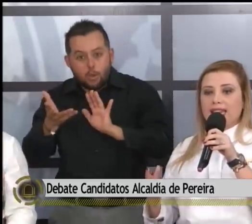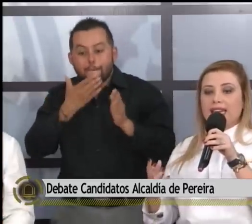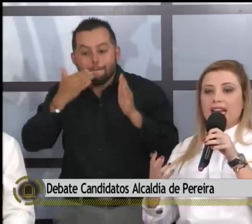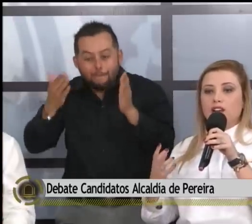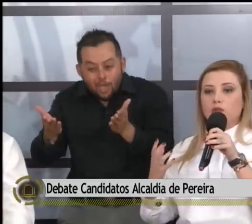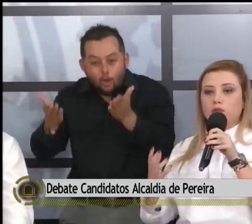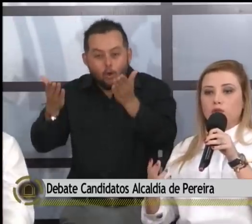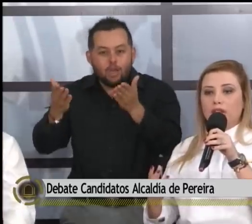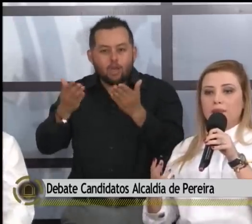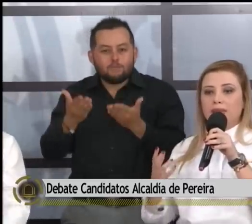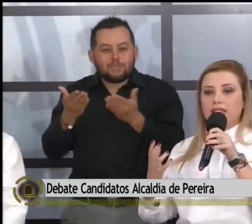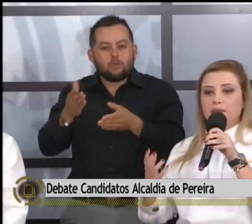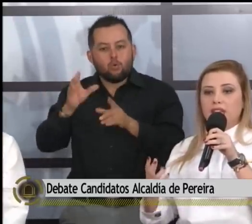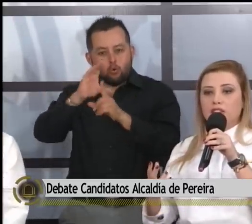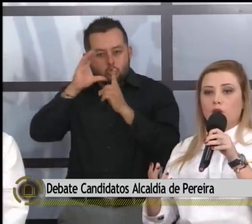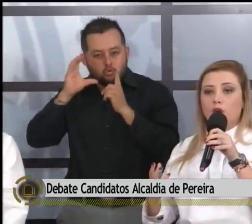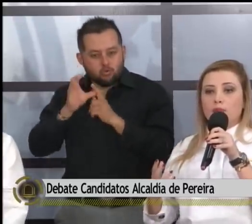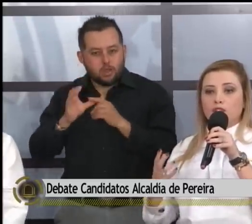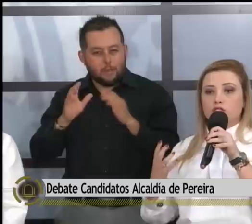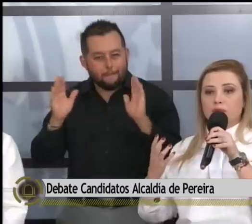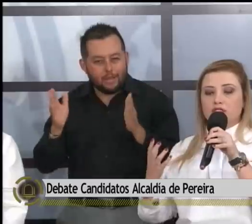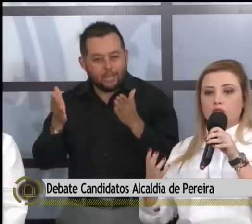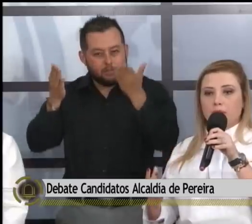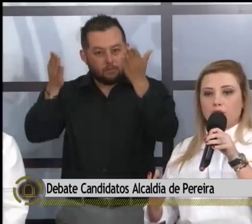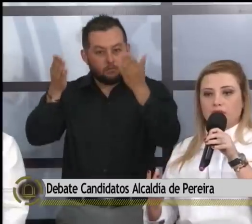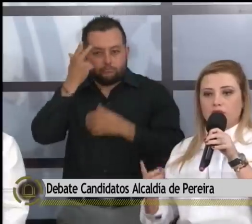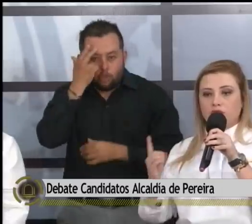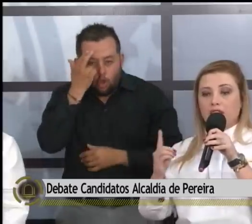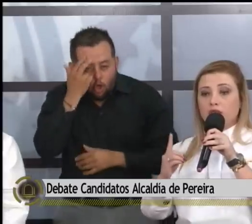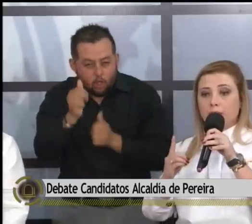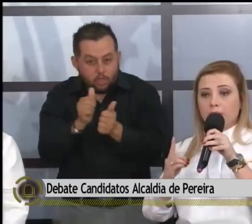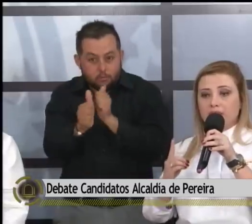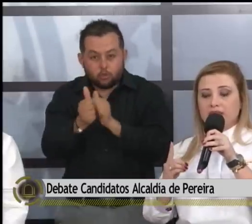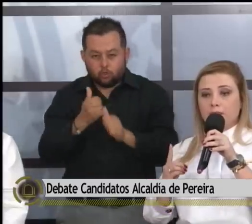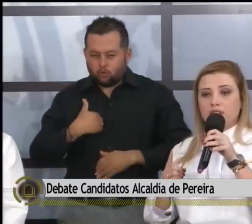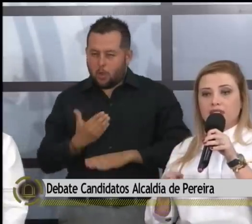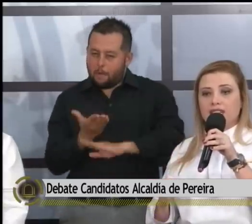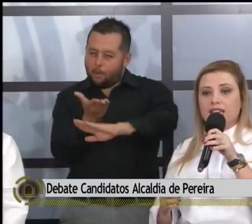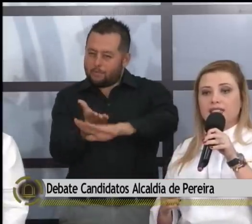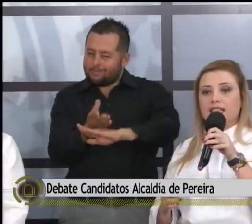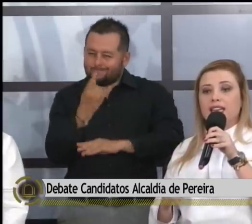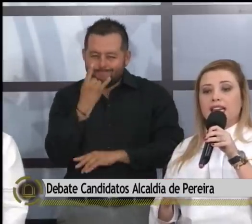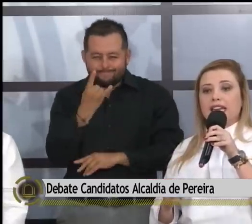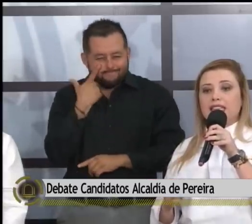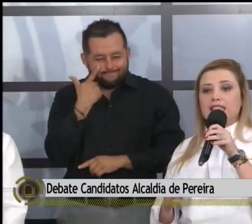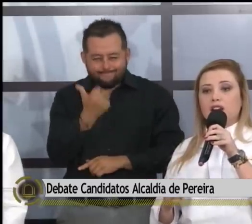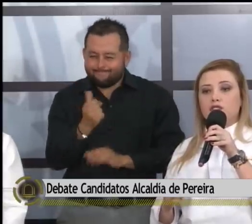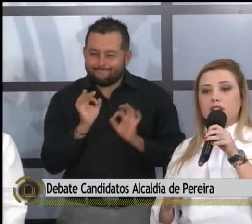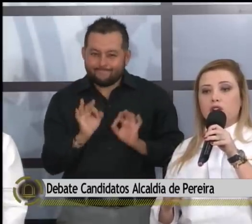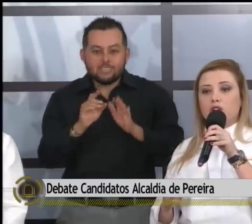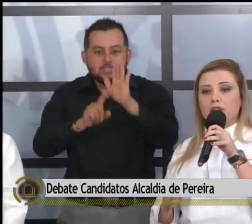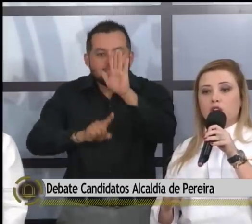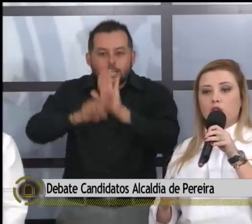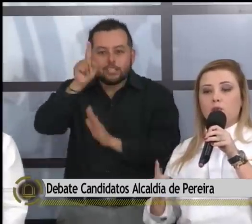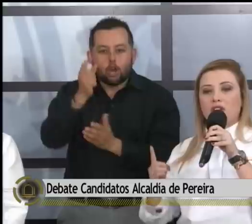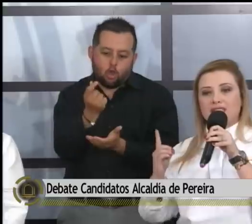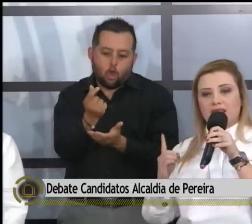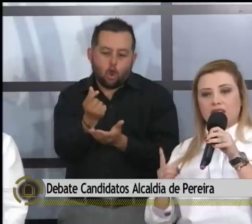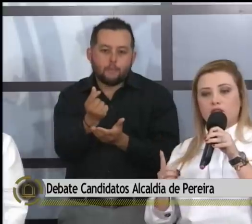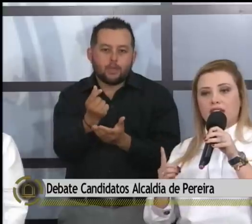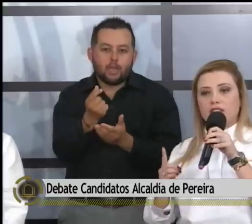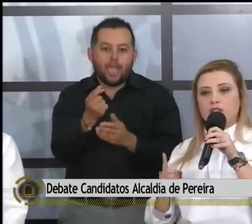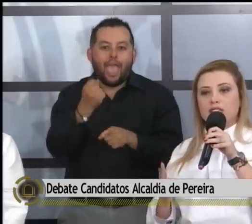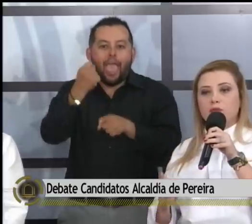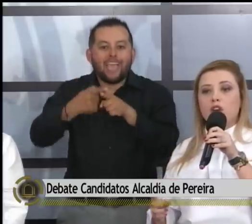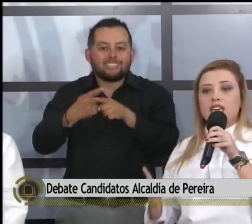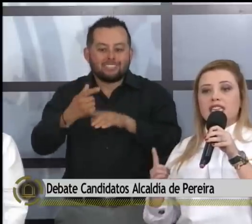hay que generar cultura, emprendimiento, por supuesto deporte. Yo tengo una propuesta muy interesante en desarrollo económico como